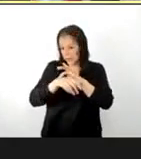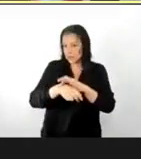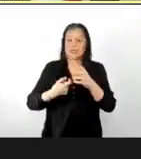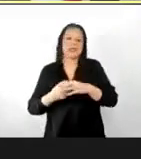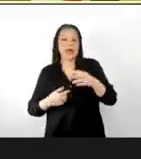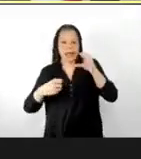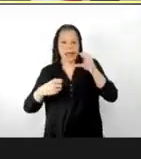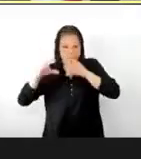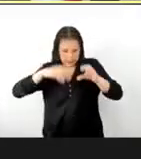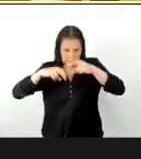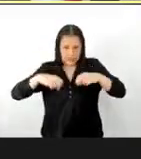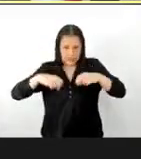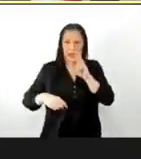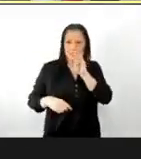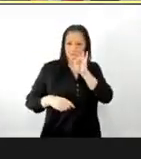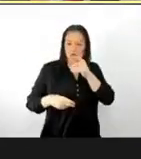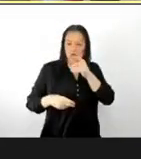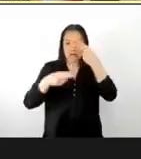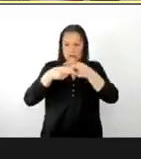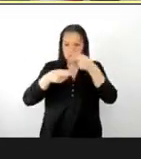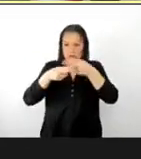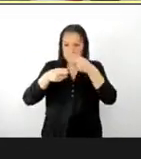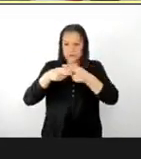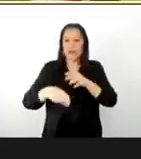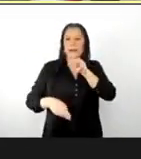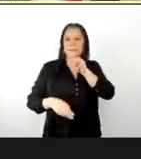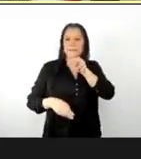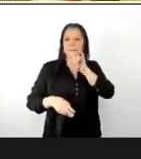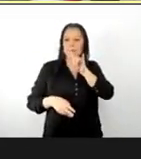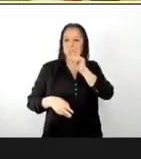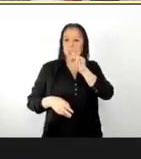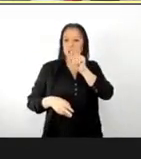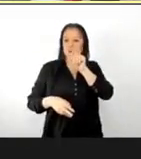biología, tienen nombre. Se llama mutación.